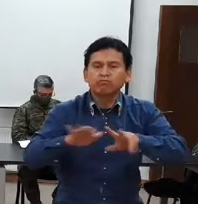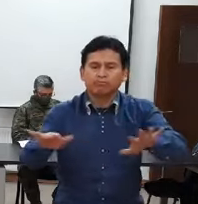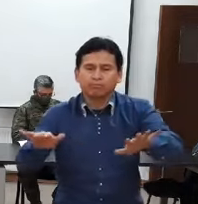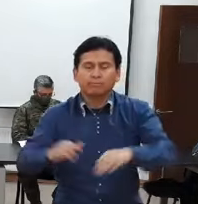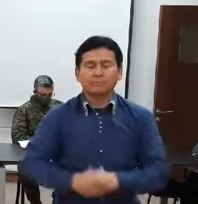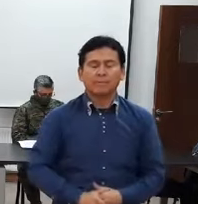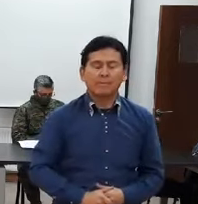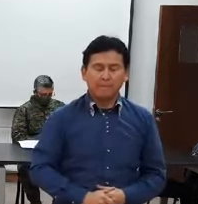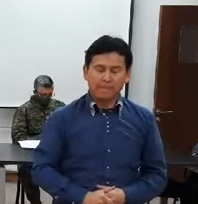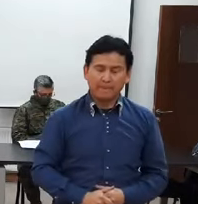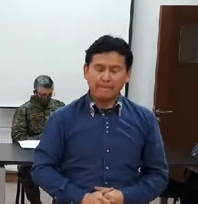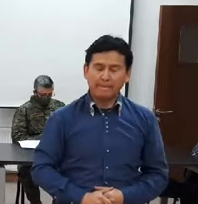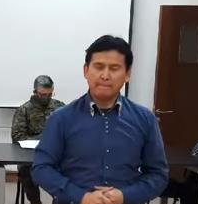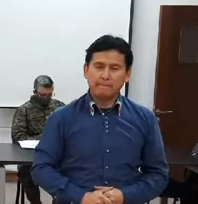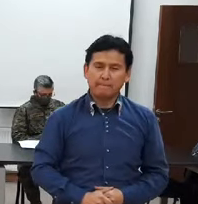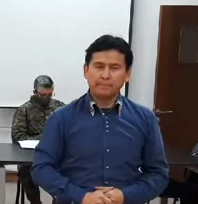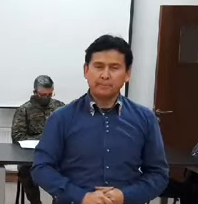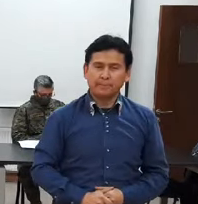contagios.